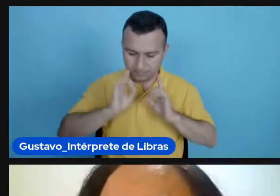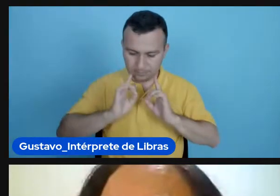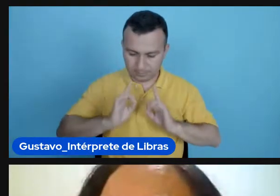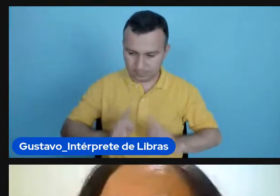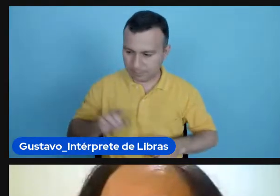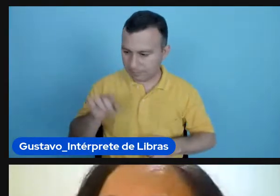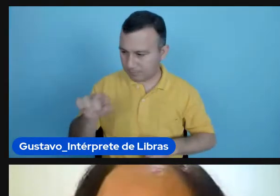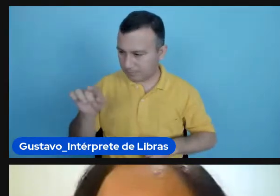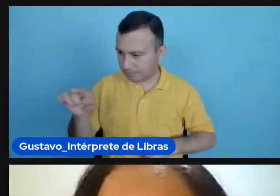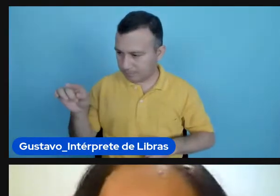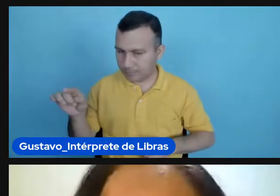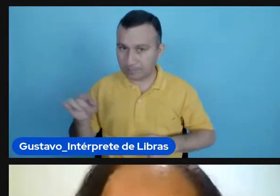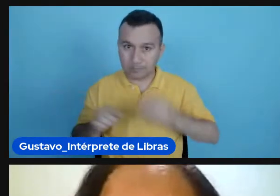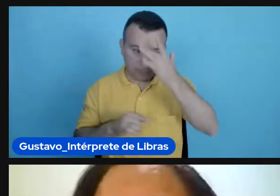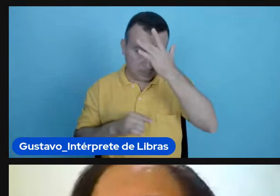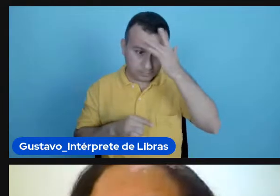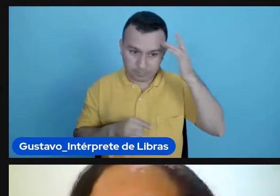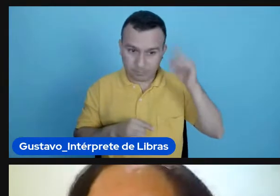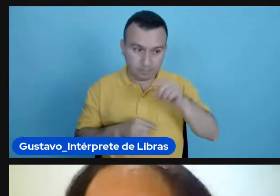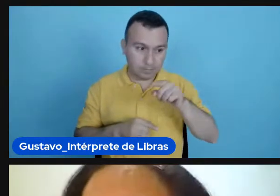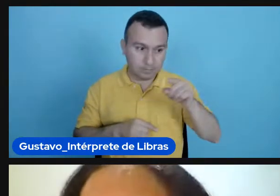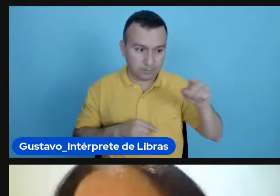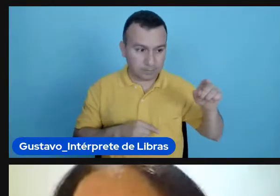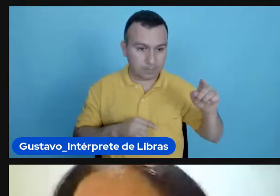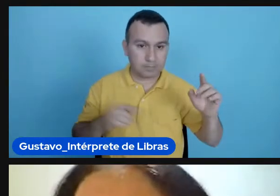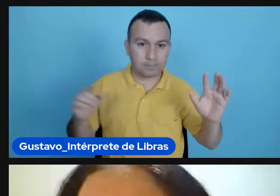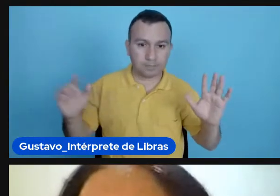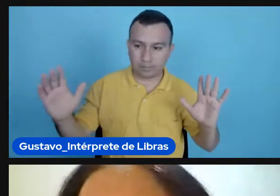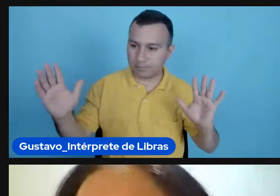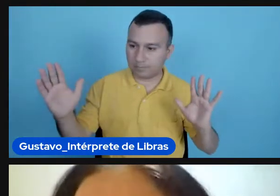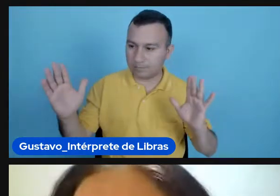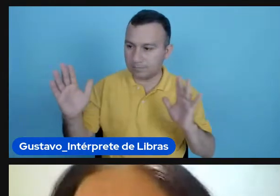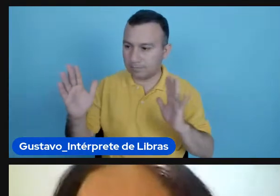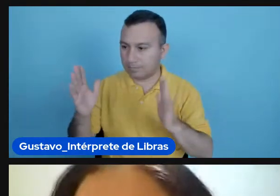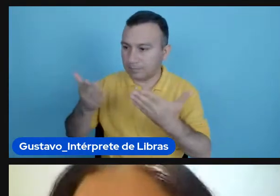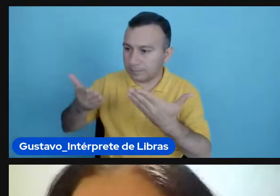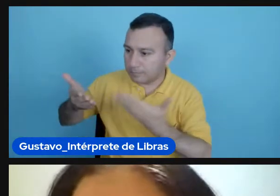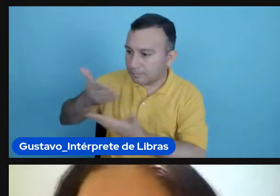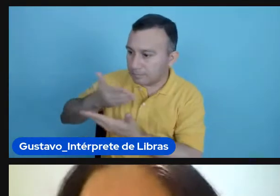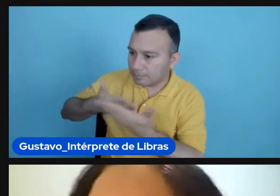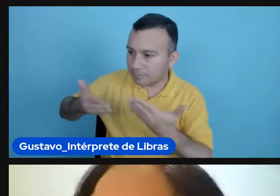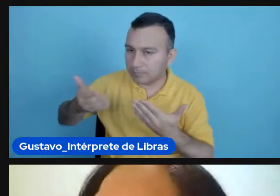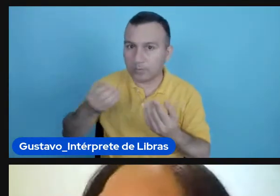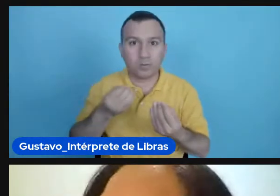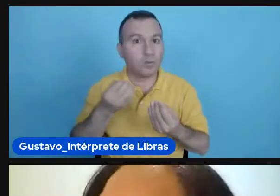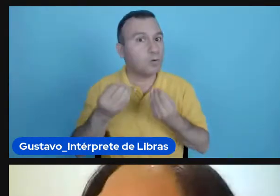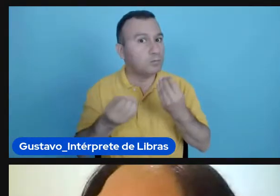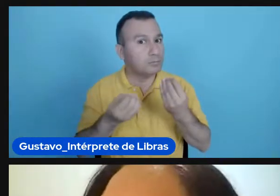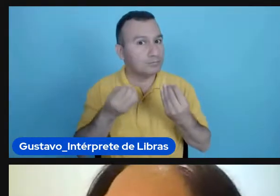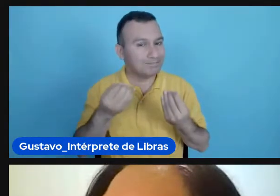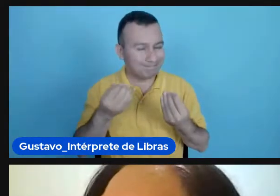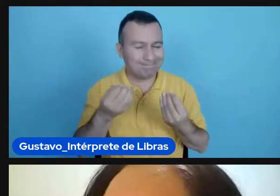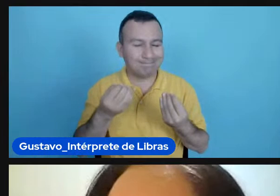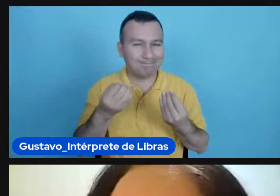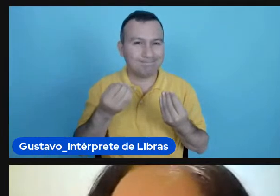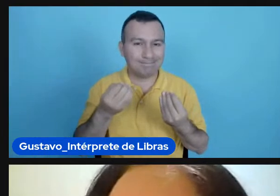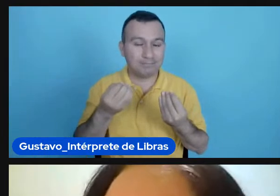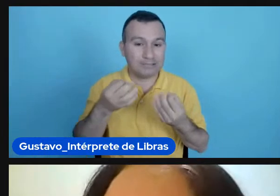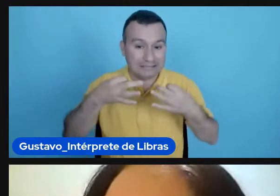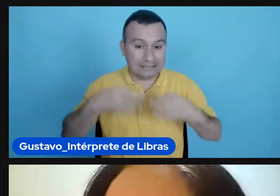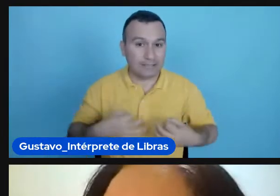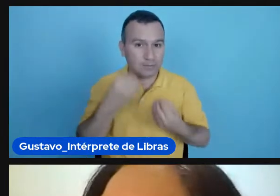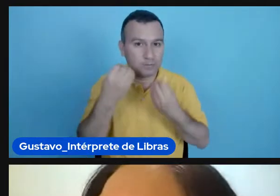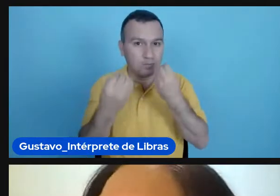ou também o tipo de termos que utilizam. E o que mais me chama